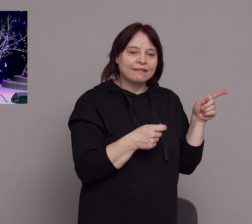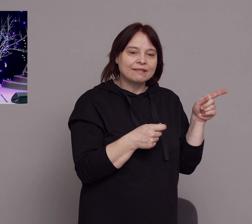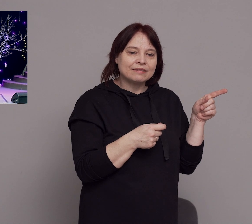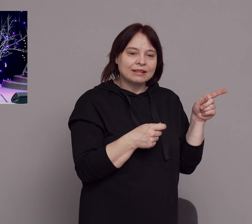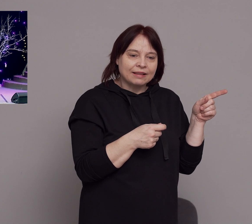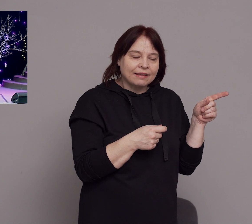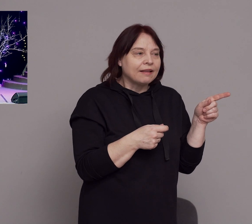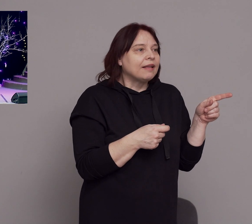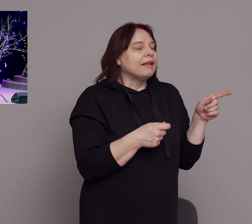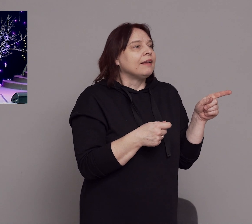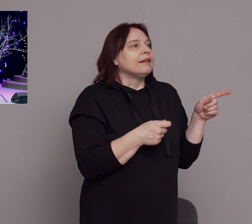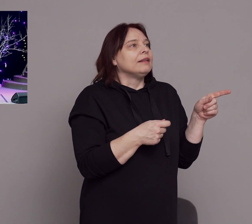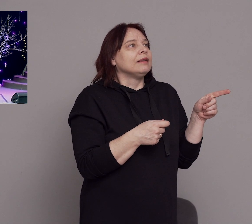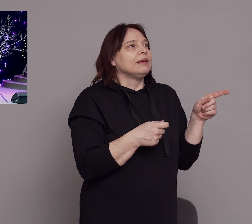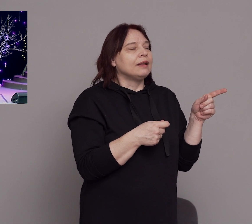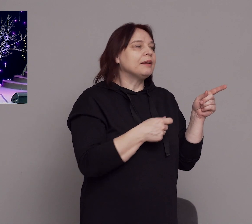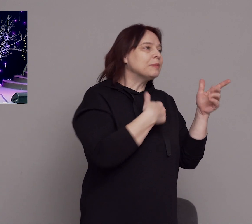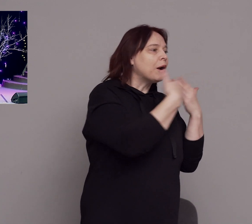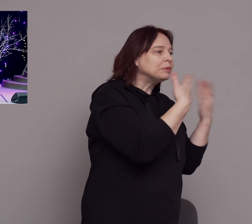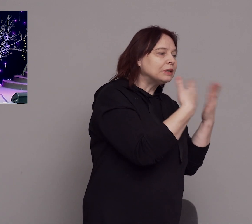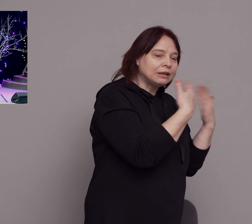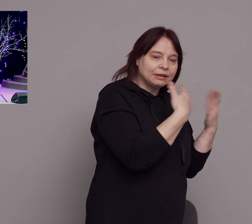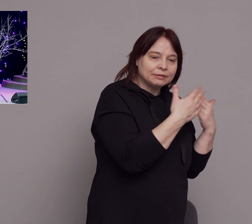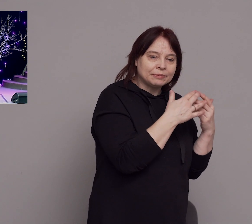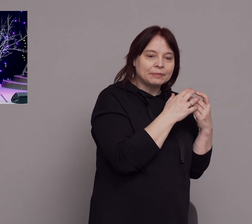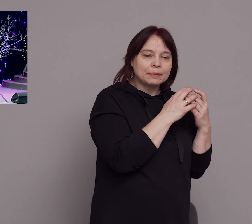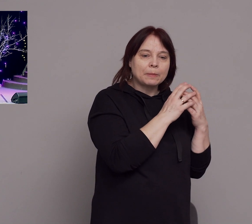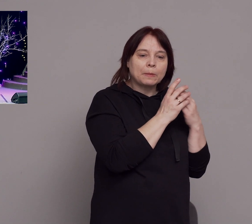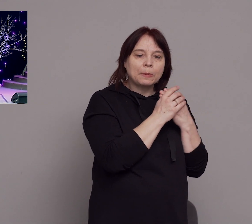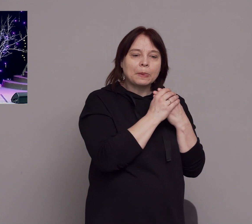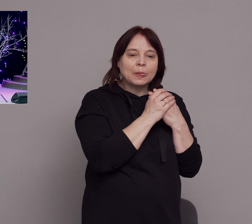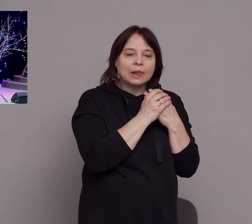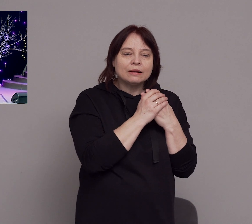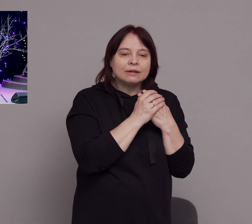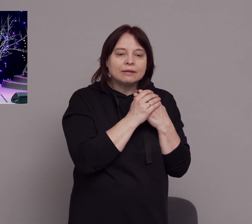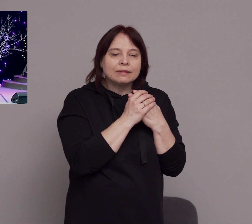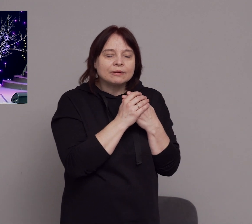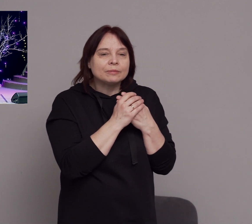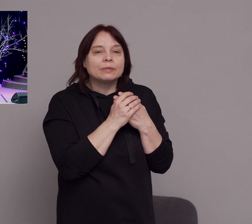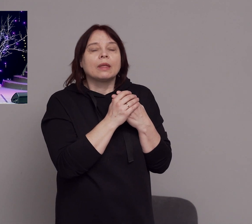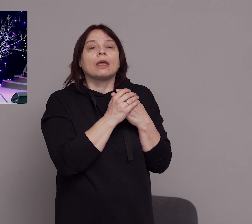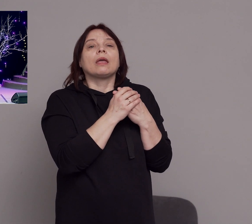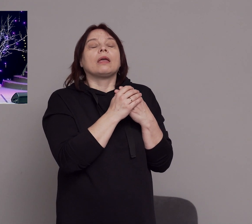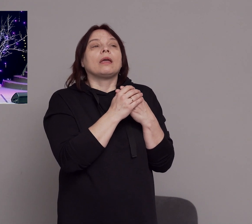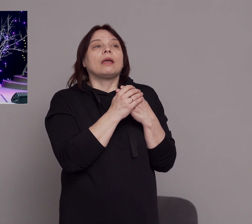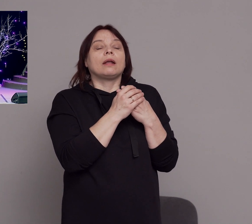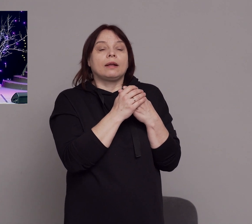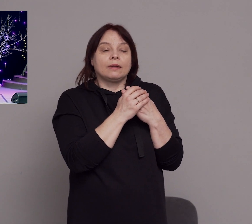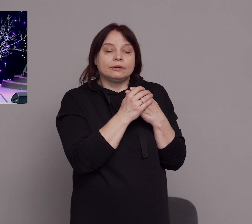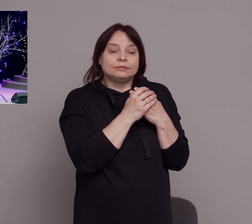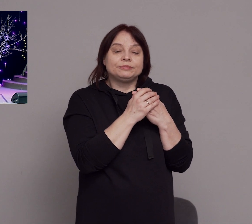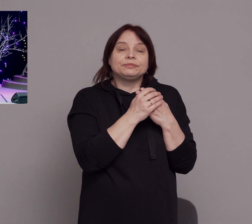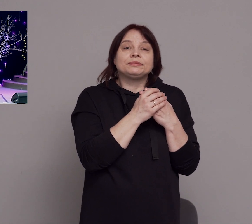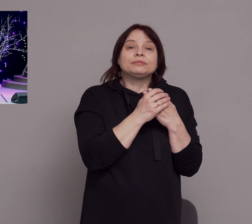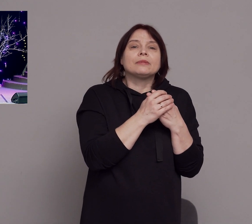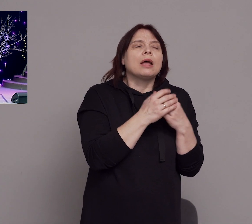совсем по-другому посмотрели на него, посмотрели на его приход, если бы вы знали, кто он. И здесь этот текст показывает нам то же самое. Если бы мы